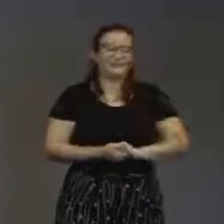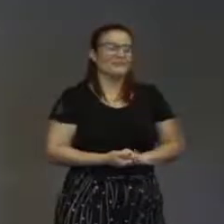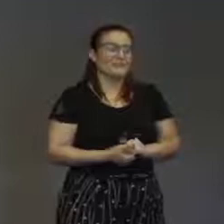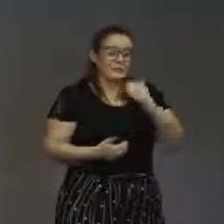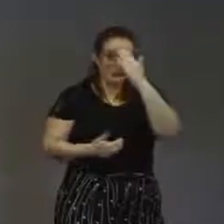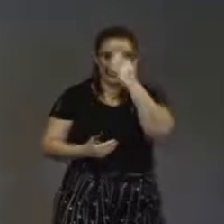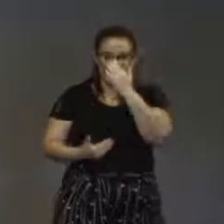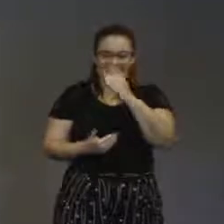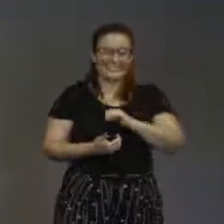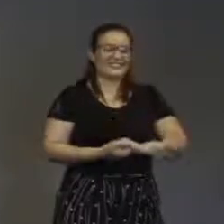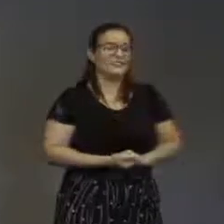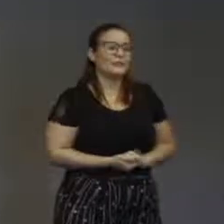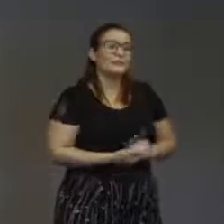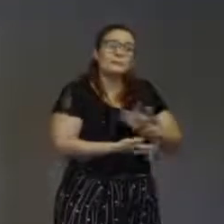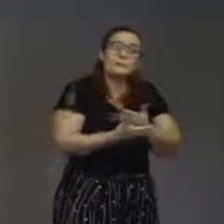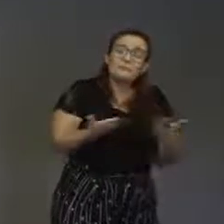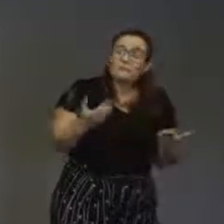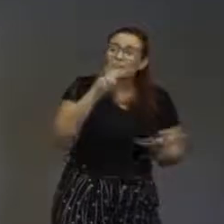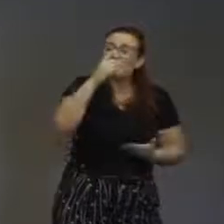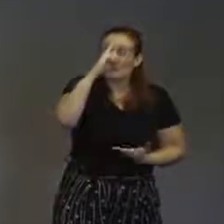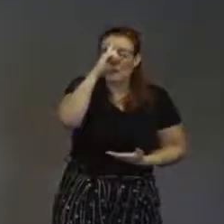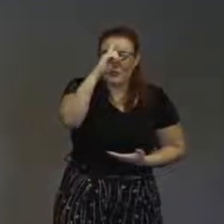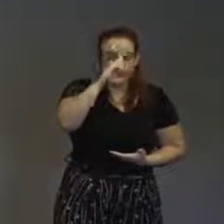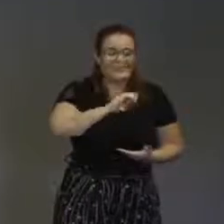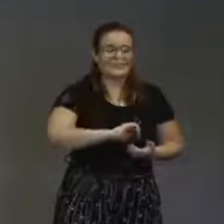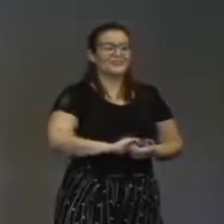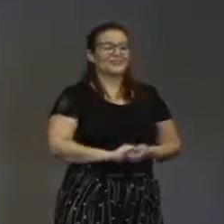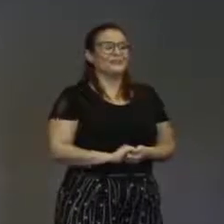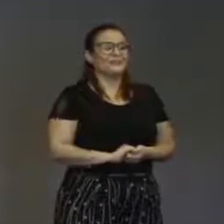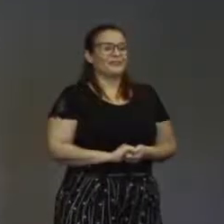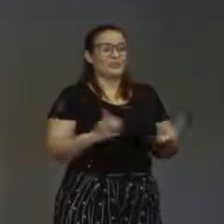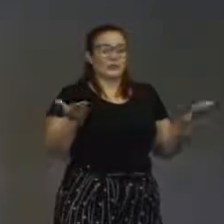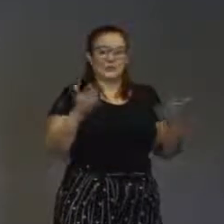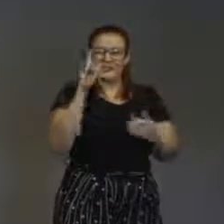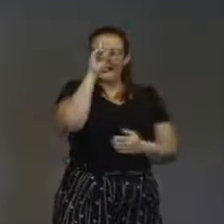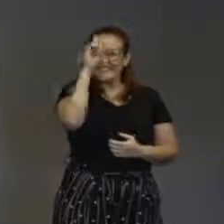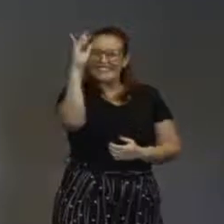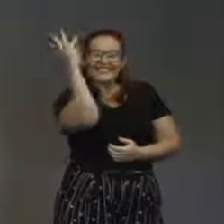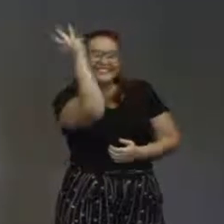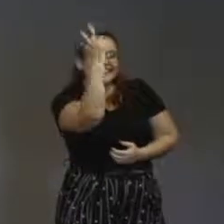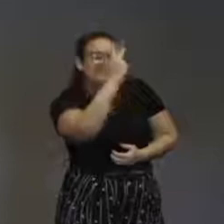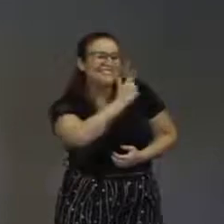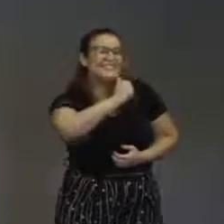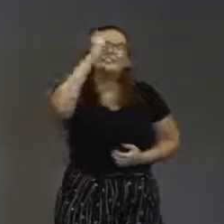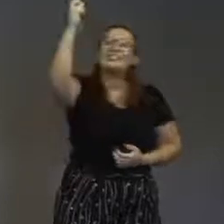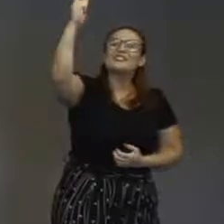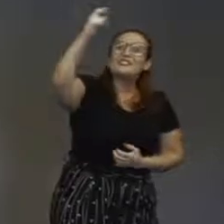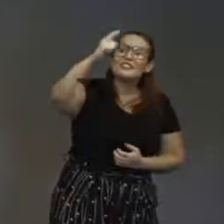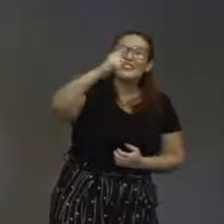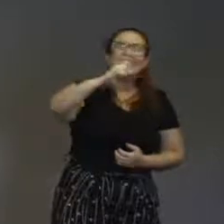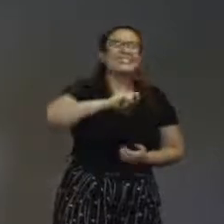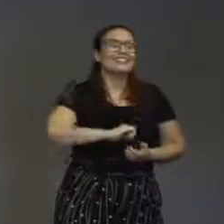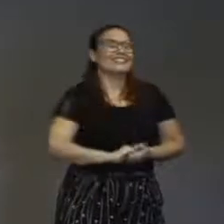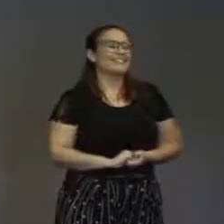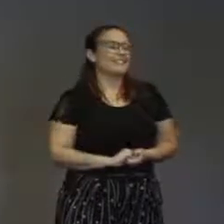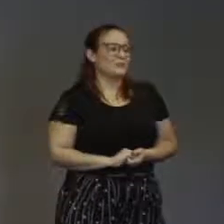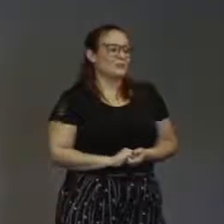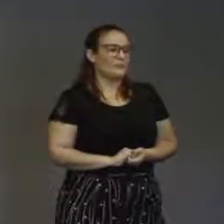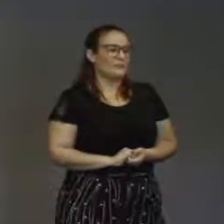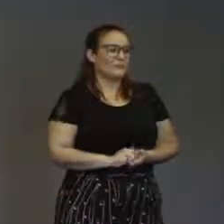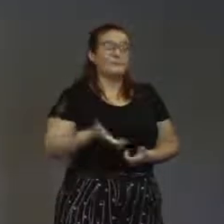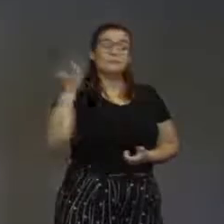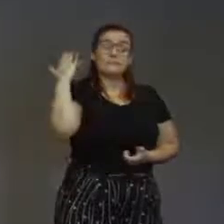Obrigada, Vitor. Gente, bom dia. Hoje está um dia bonito, está um dia de sol, né? Na